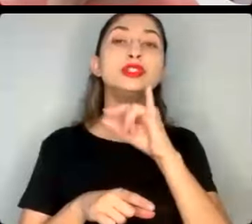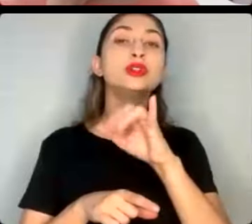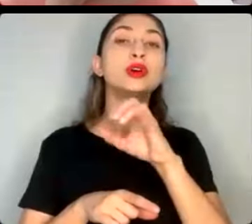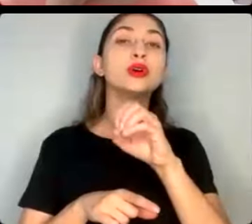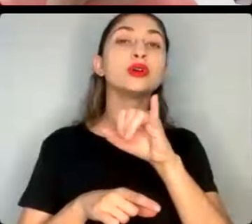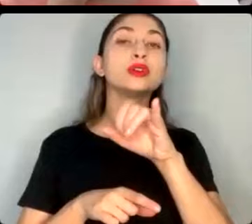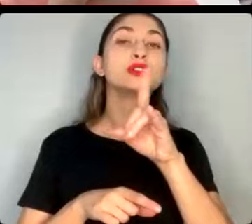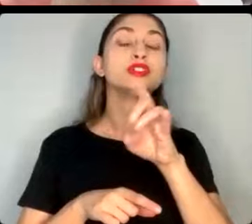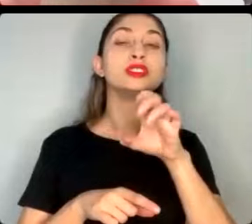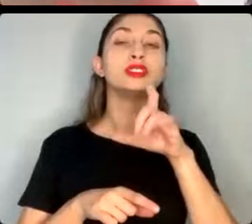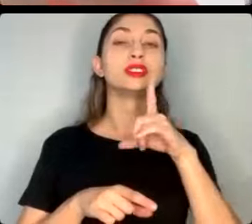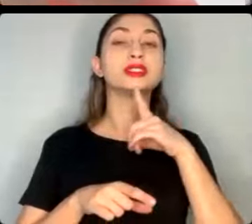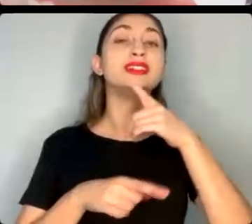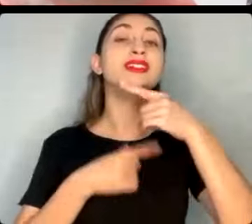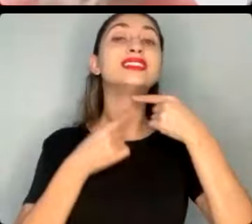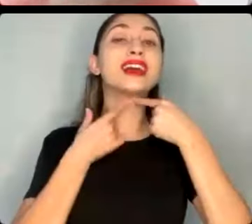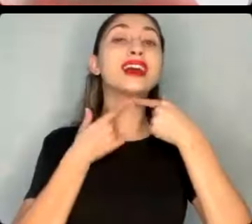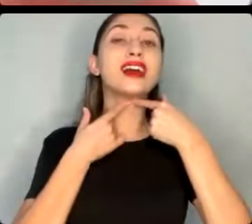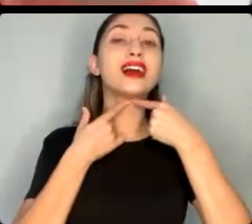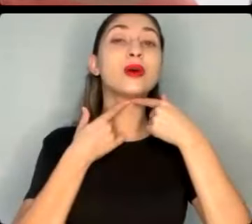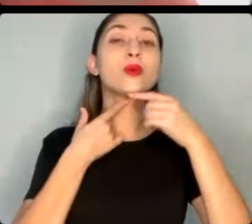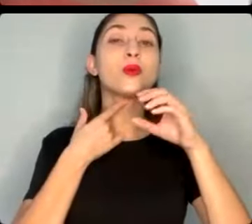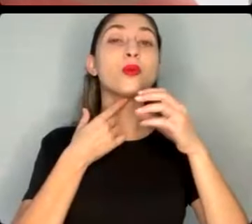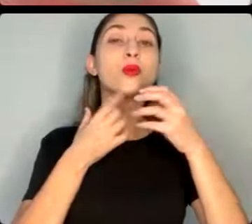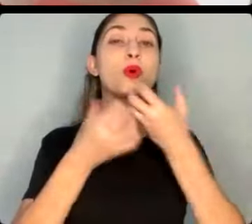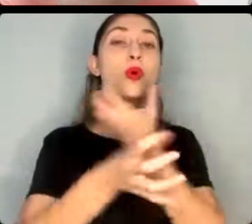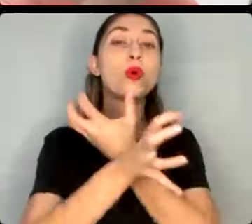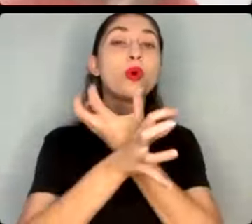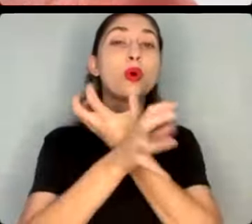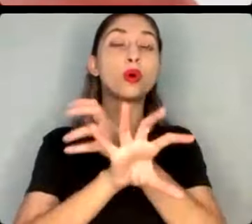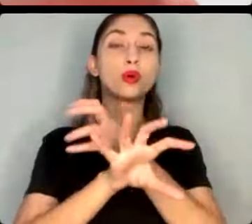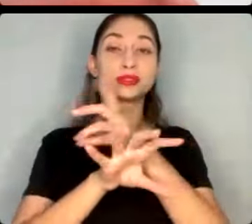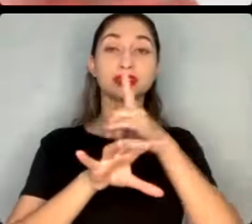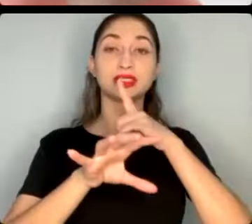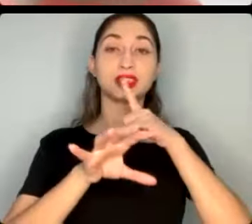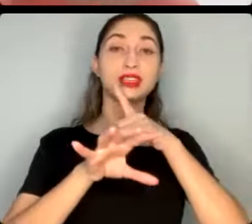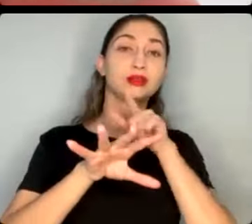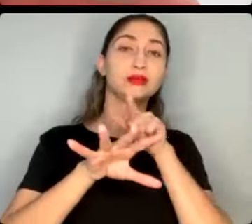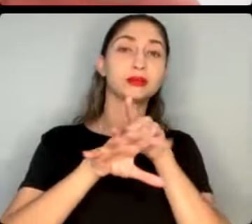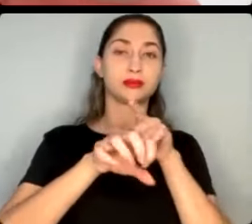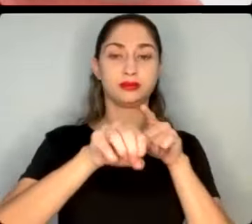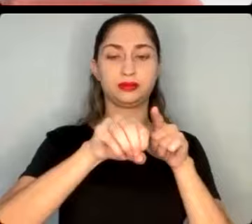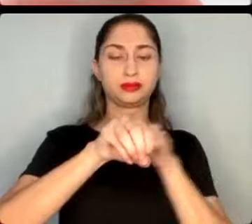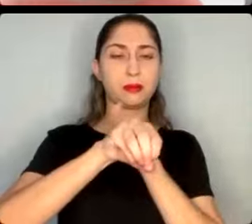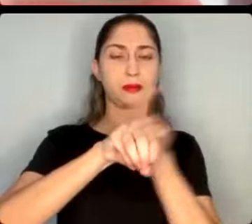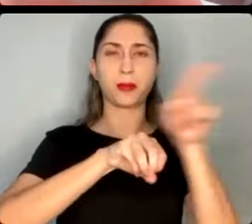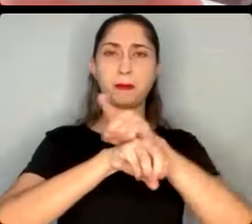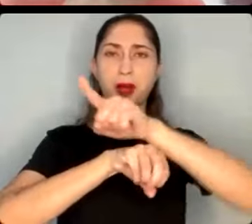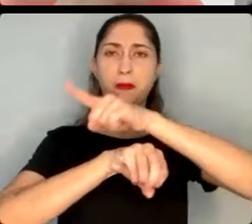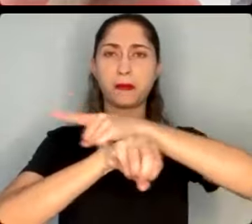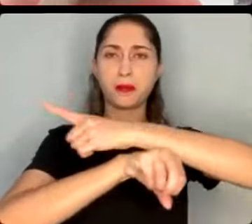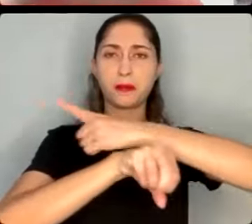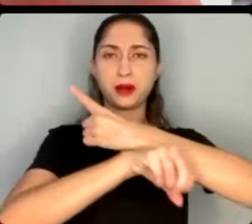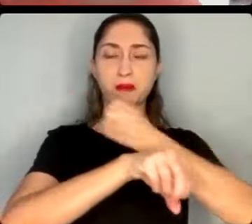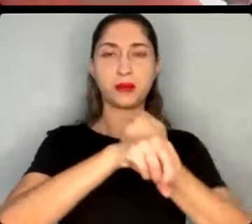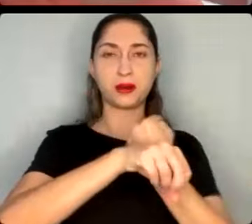na garganta e ele é um ossinho que tem muitas conexões com a